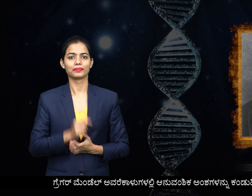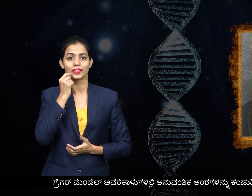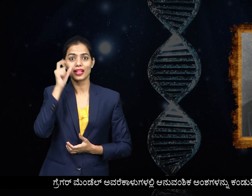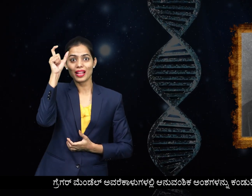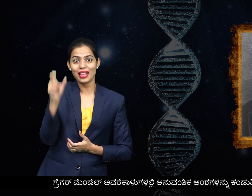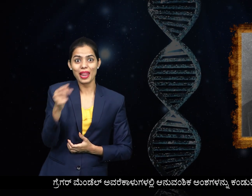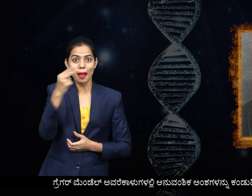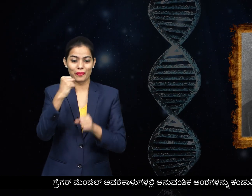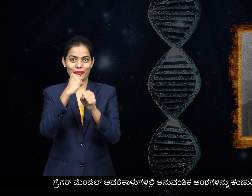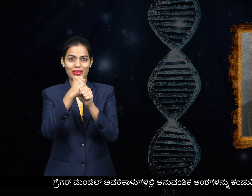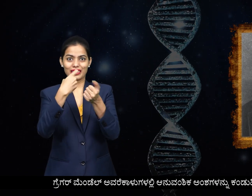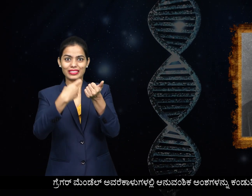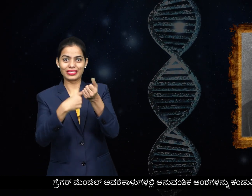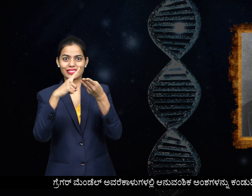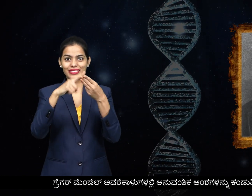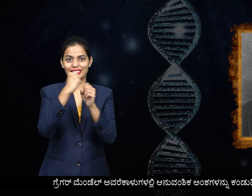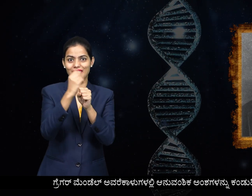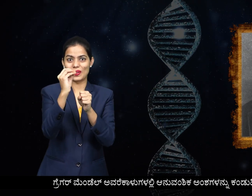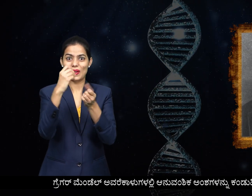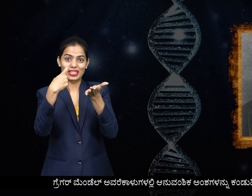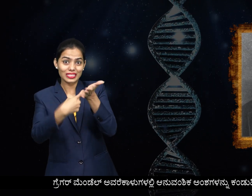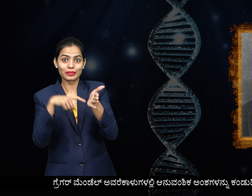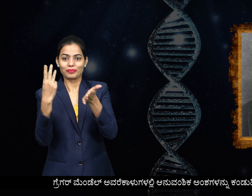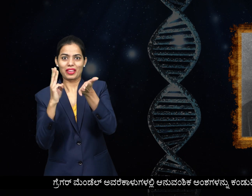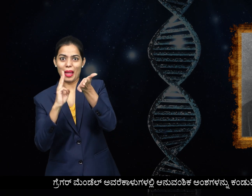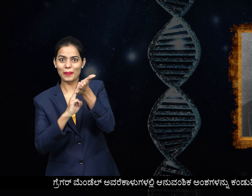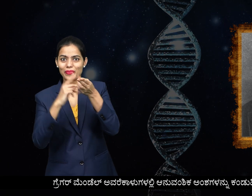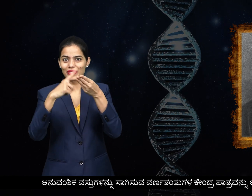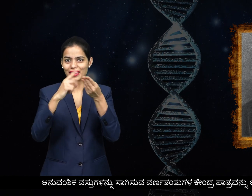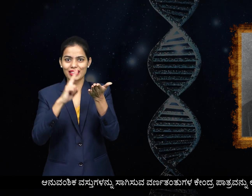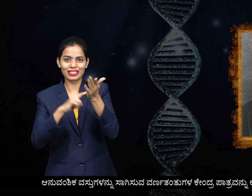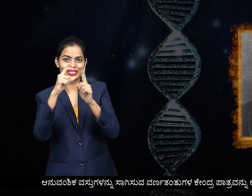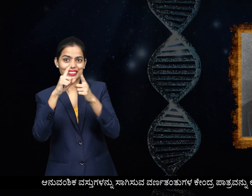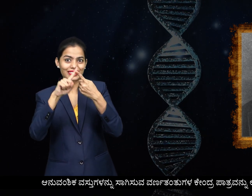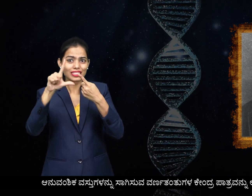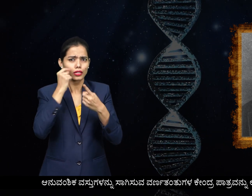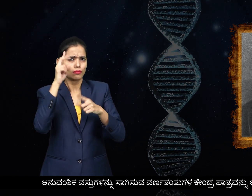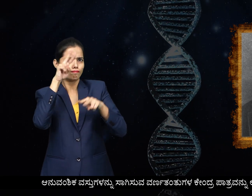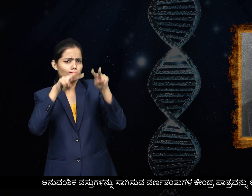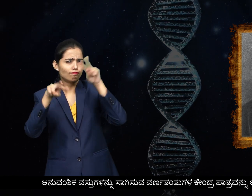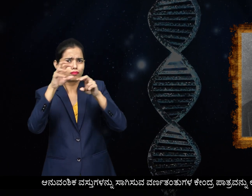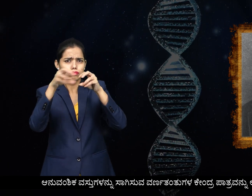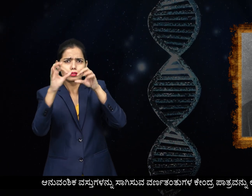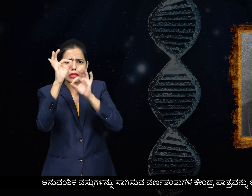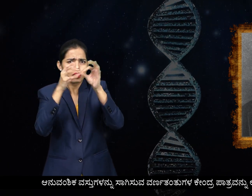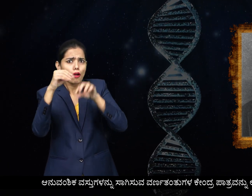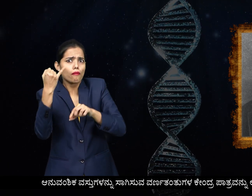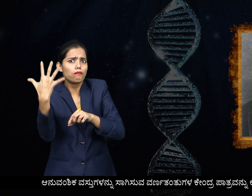ಗ್ರೆಗರ್ ಮೆಂಡಲ್ ಅವರೆಕಾಳುಗಳಲ್ಲಿ ಆನುವಂಶಿಕ ಅಂಶಗಳನ್ನ ಕಂಡುಹಿಡಿದರು ಮತ್ತು ಆನುವಂಶಿಕ ವಸ್ತುಗಳನ್ನ ಸಾಗಿಸುವ ವರ್ಣತಂತುಗಳ